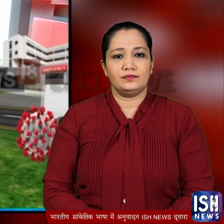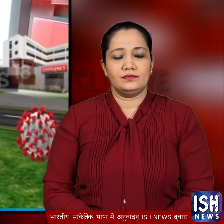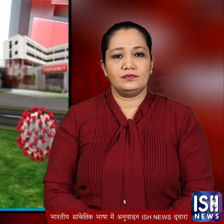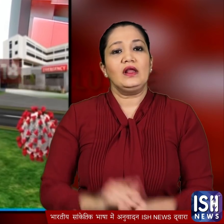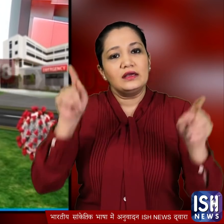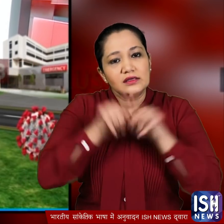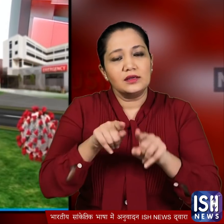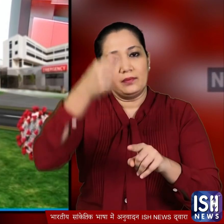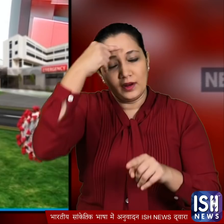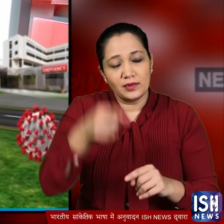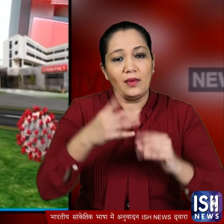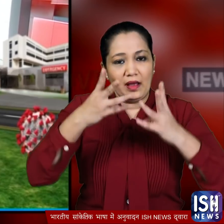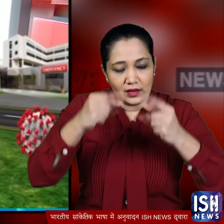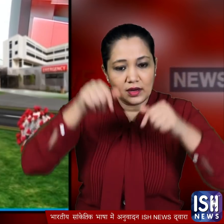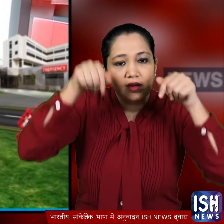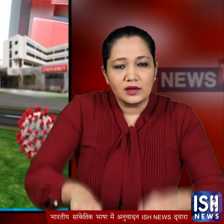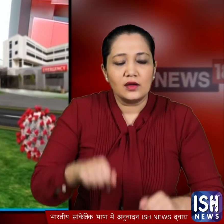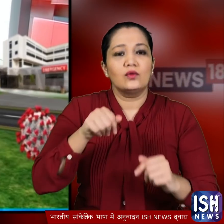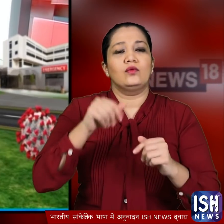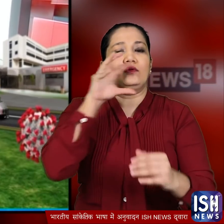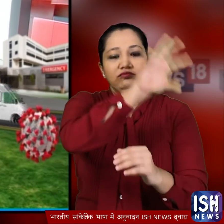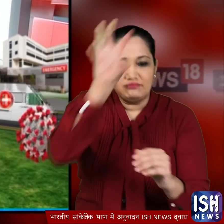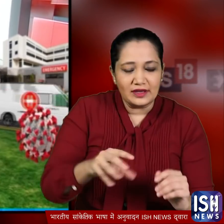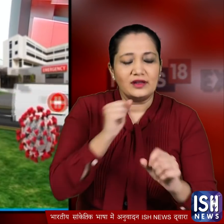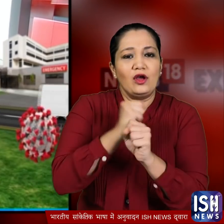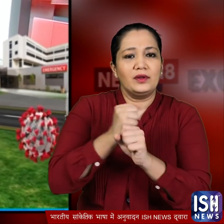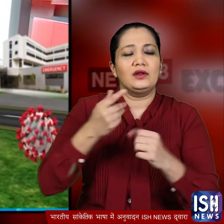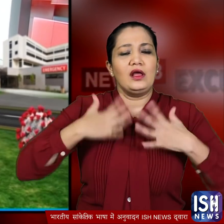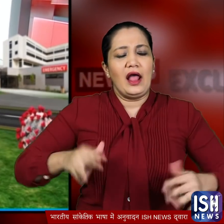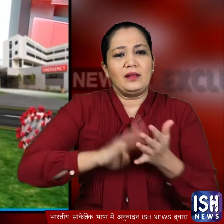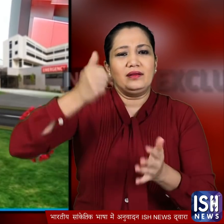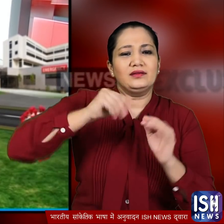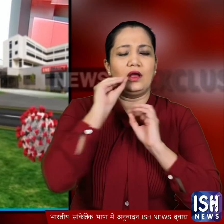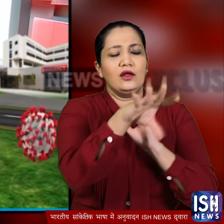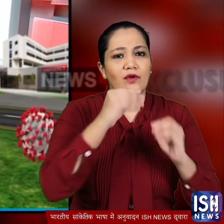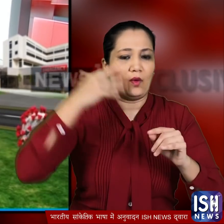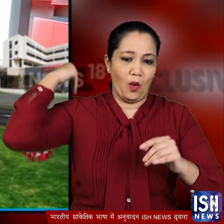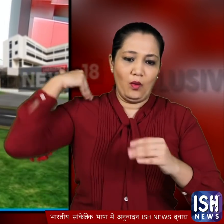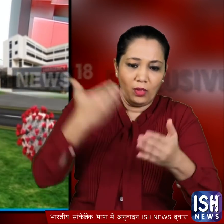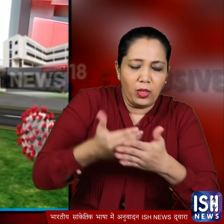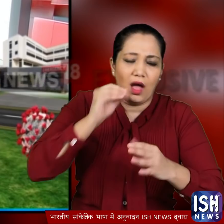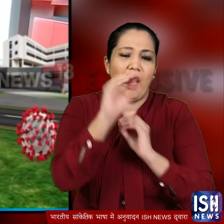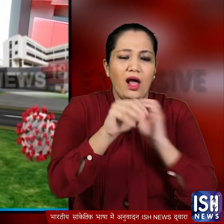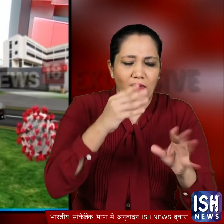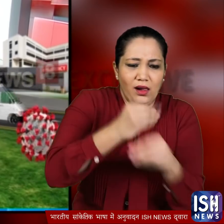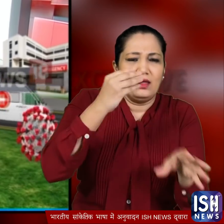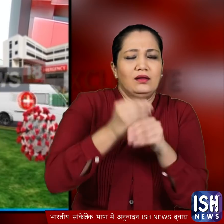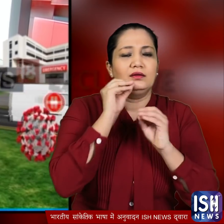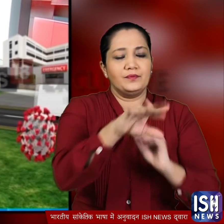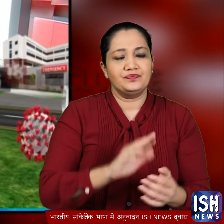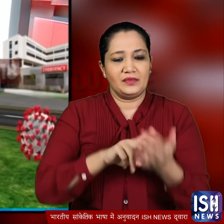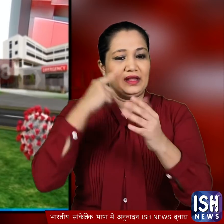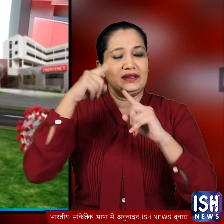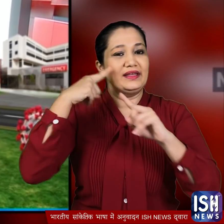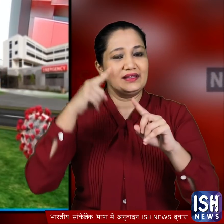गए और किन्हीं वजहों से, और उन्हीं आंकड़ों को अब राज्य केंद्र सरकार को धीरे धीरे बताकर अपना बैकलॉग हटा रहे हैं। नीति